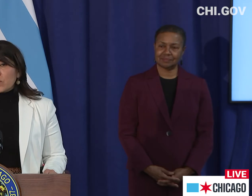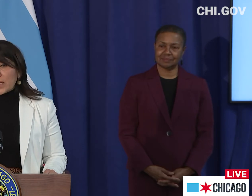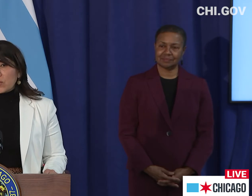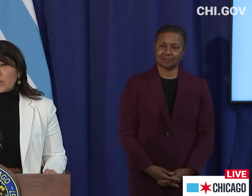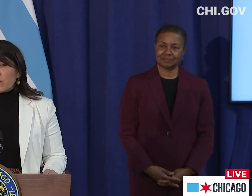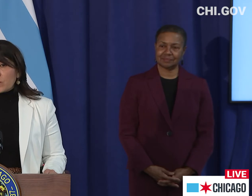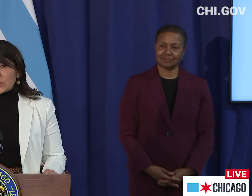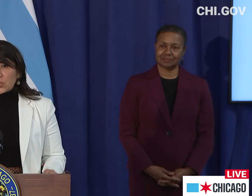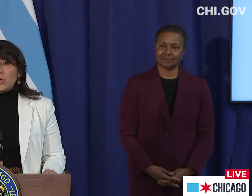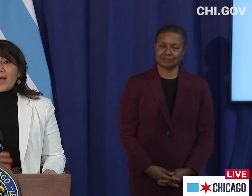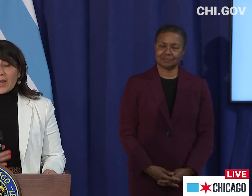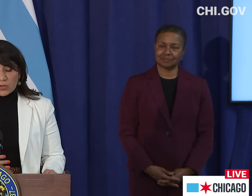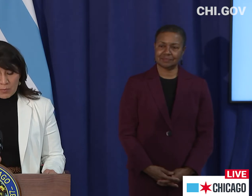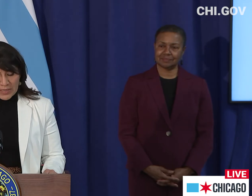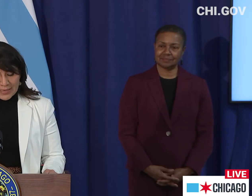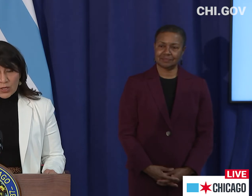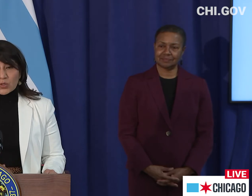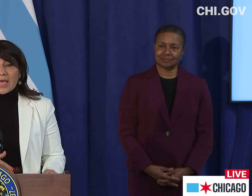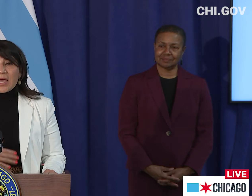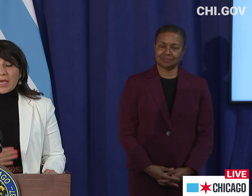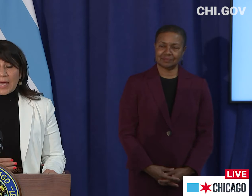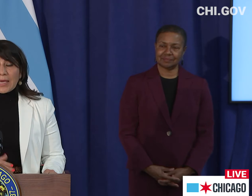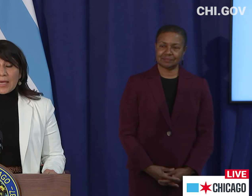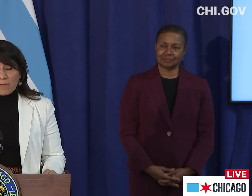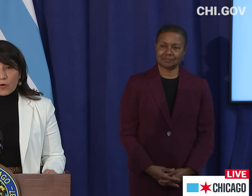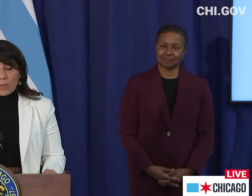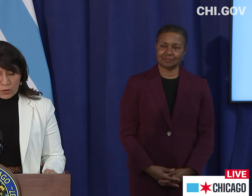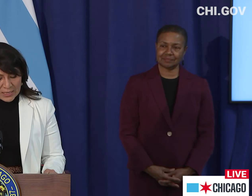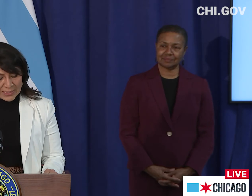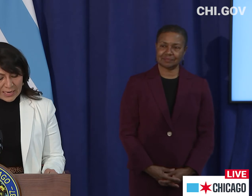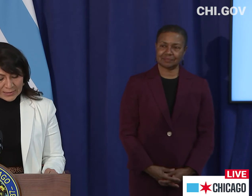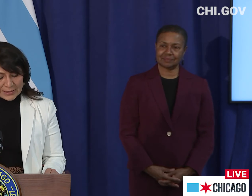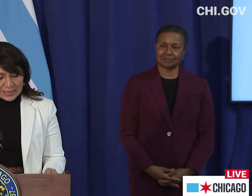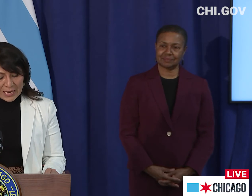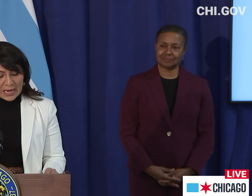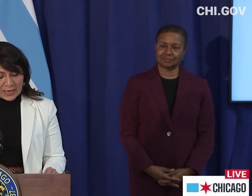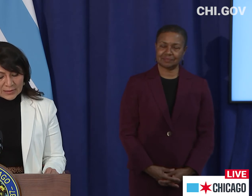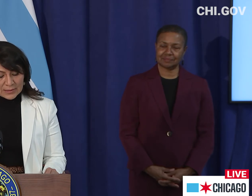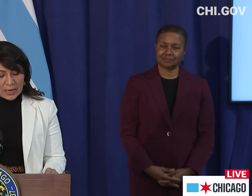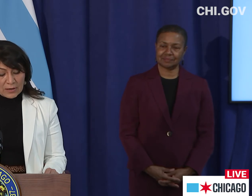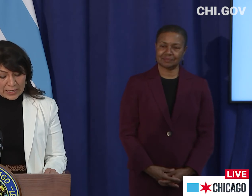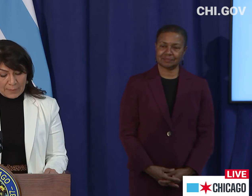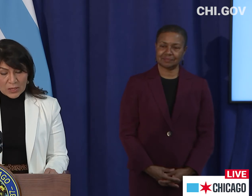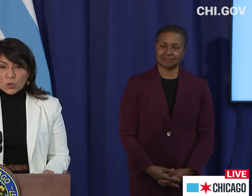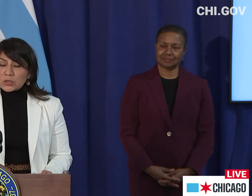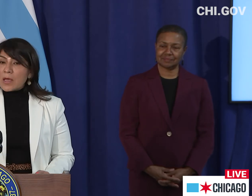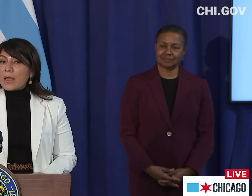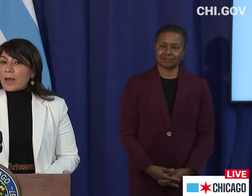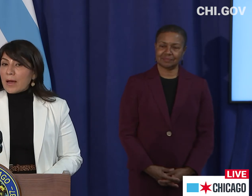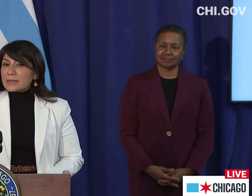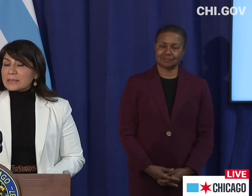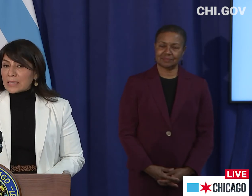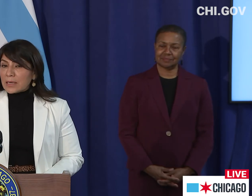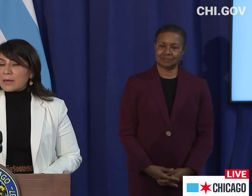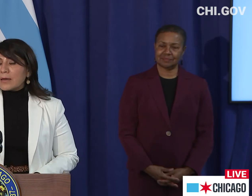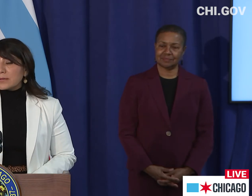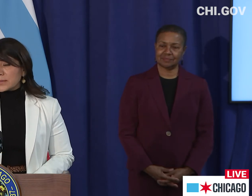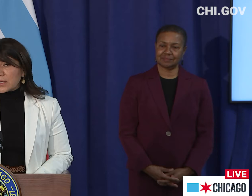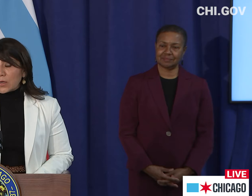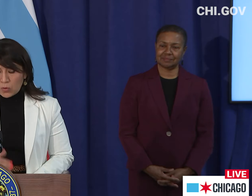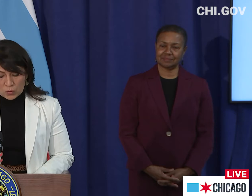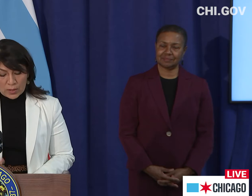estamos proveyendo información a los empresarios y informándoles de los reglamentos